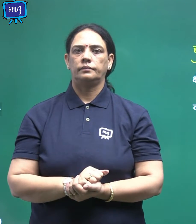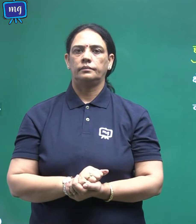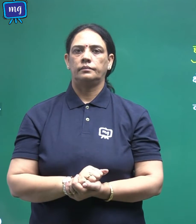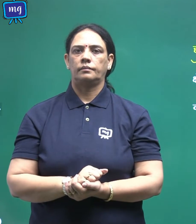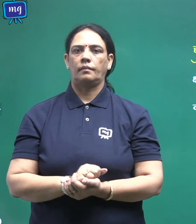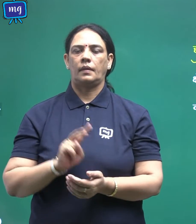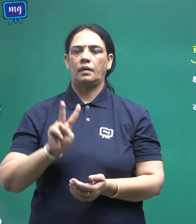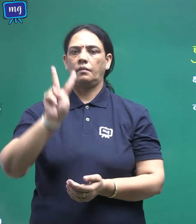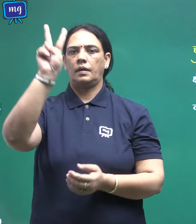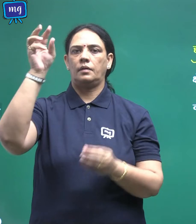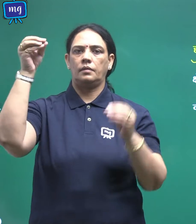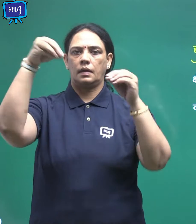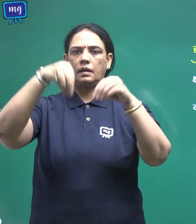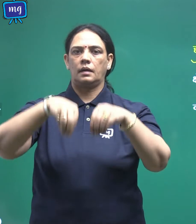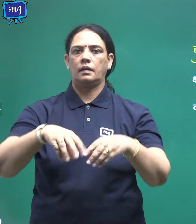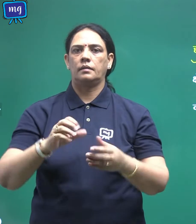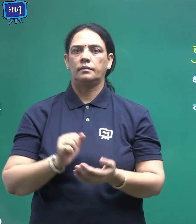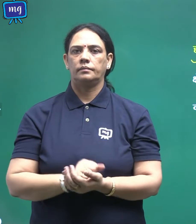मान रखेंगे